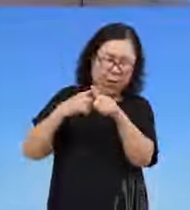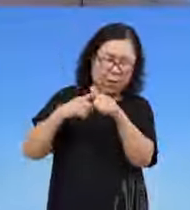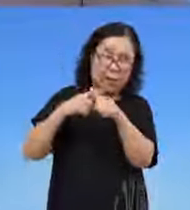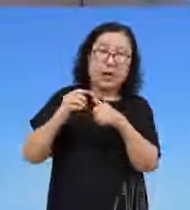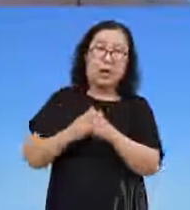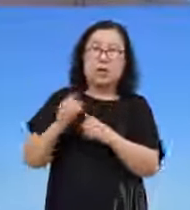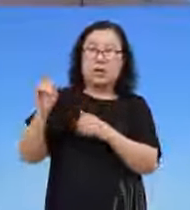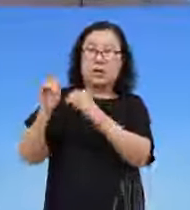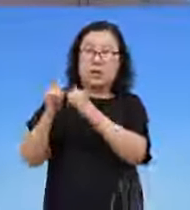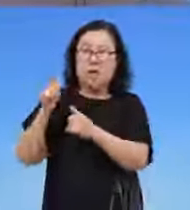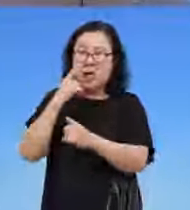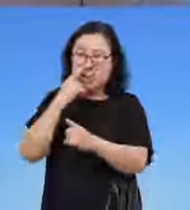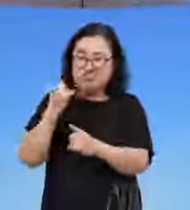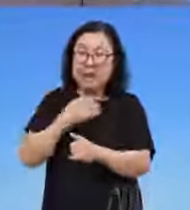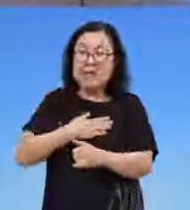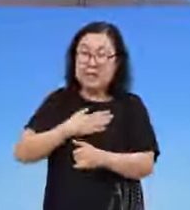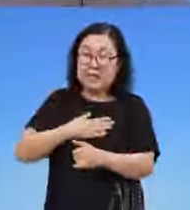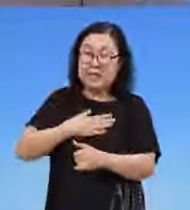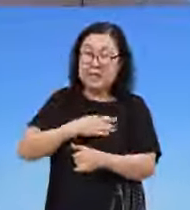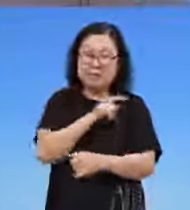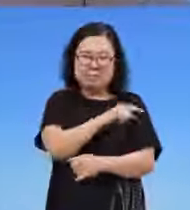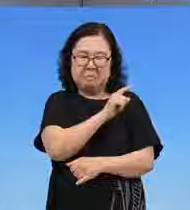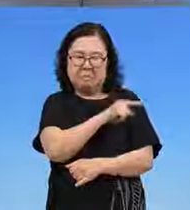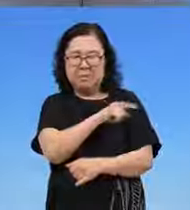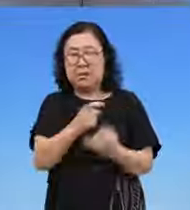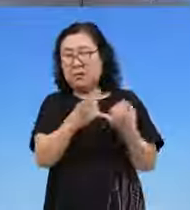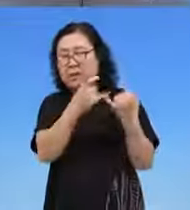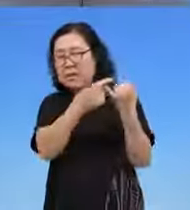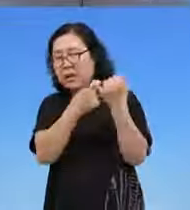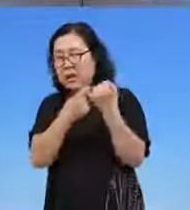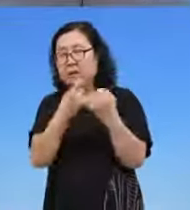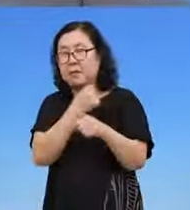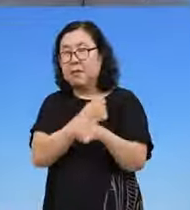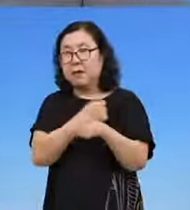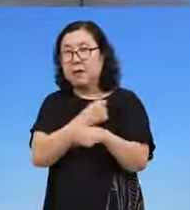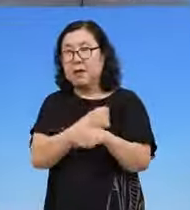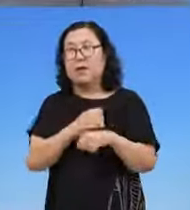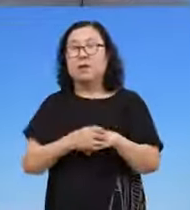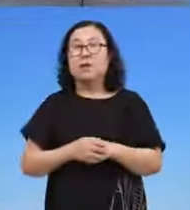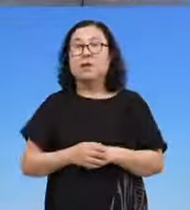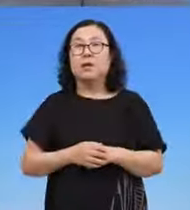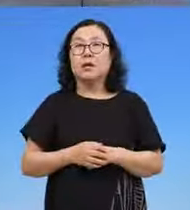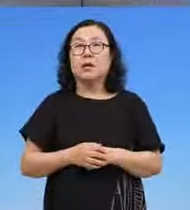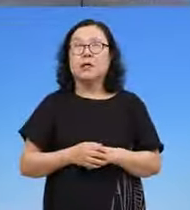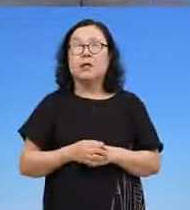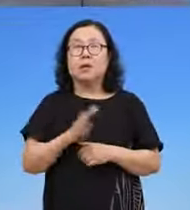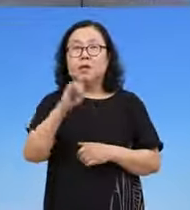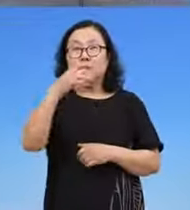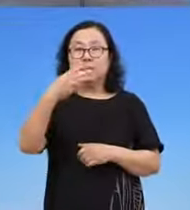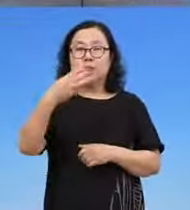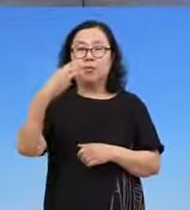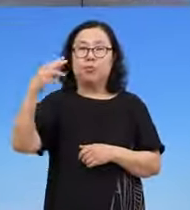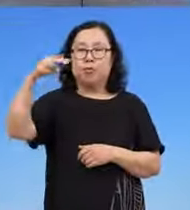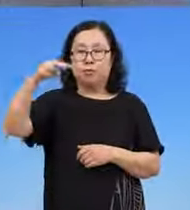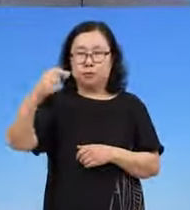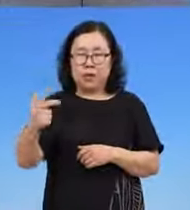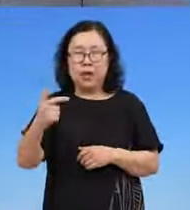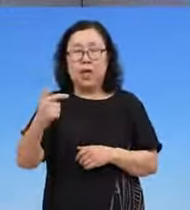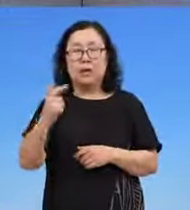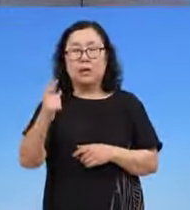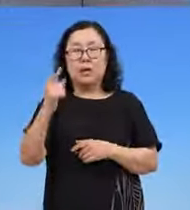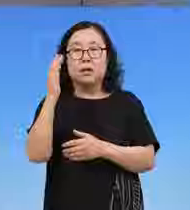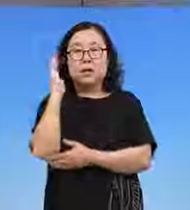저 사람이 그 엄마가 누군지 다 알지 않느냐고, 그 출생의 비밀, 이게 무슨 뭐 불륜 드라마에 나올 것